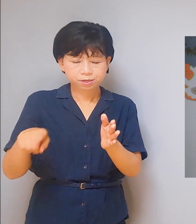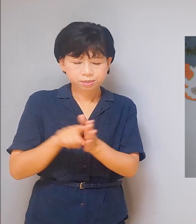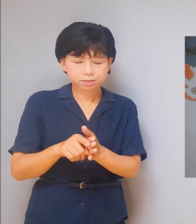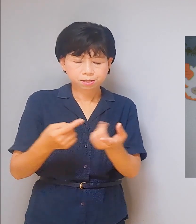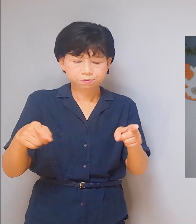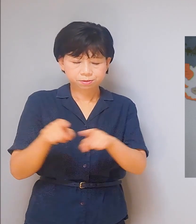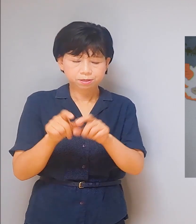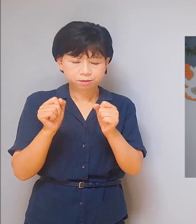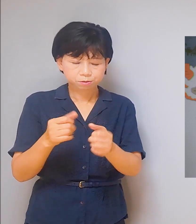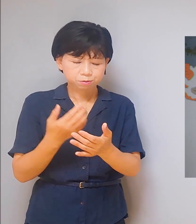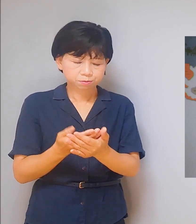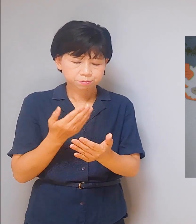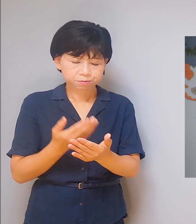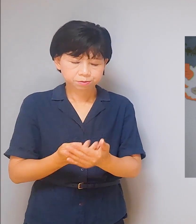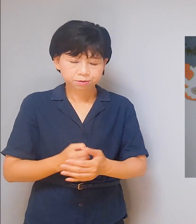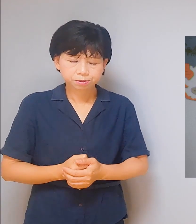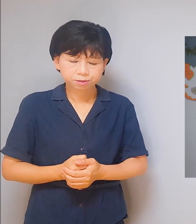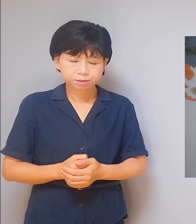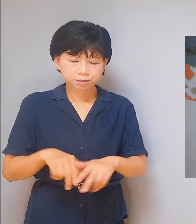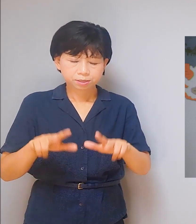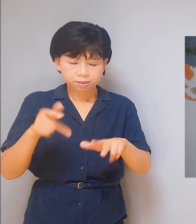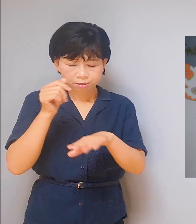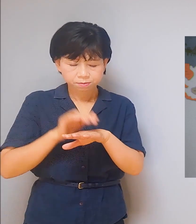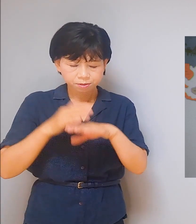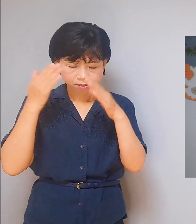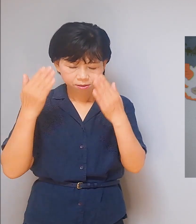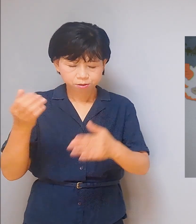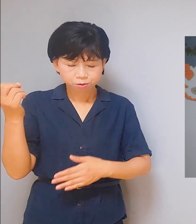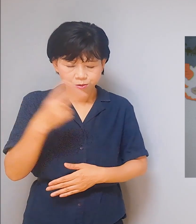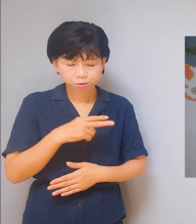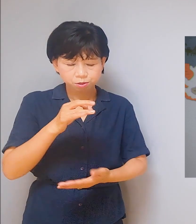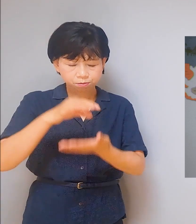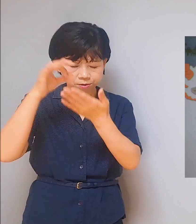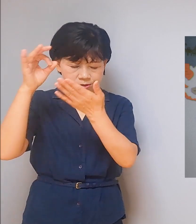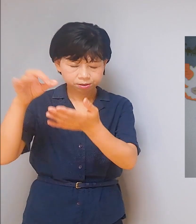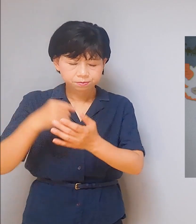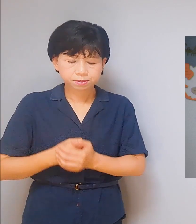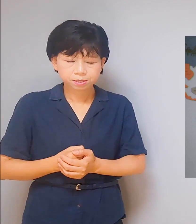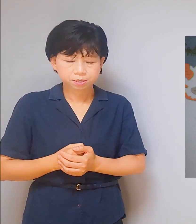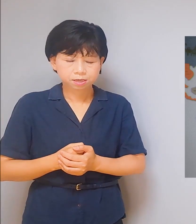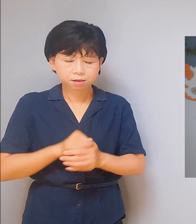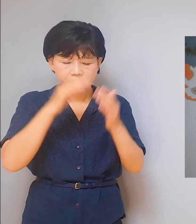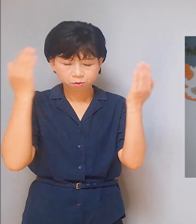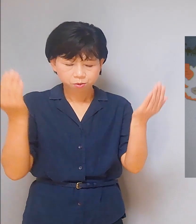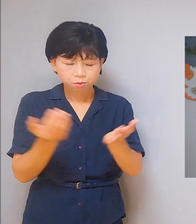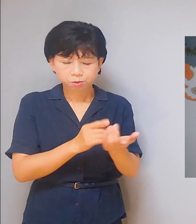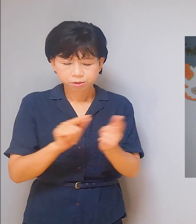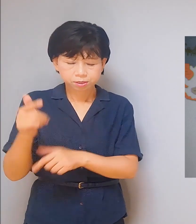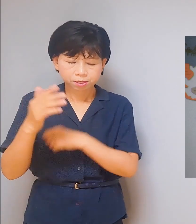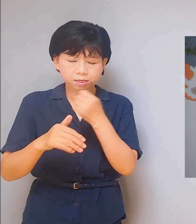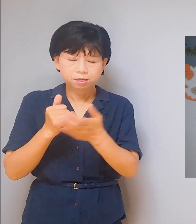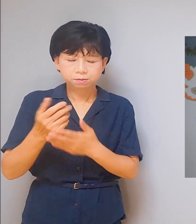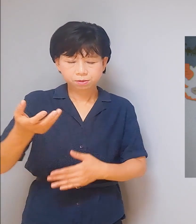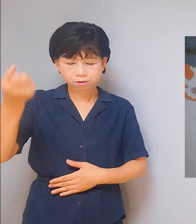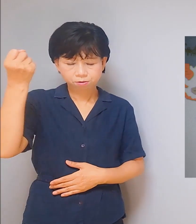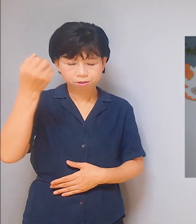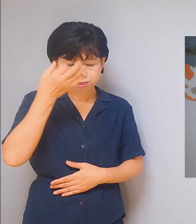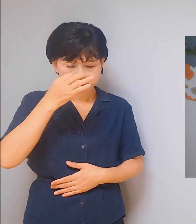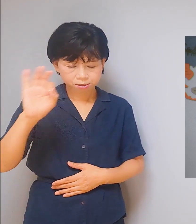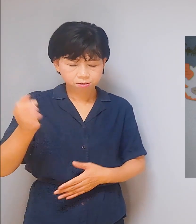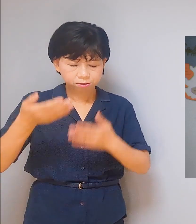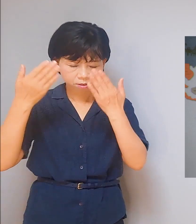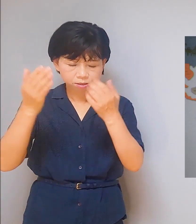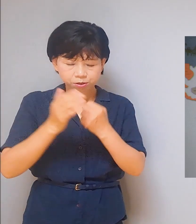있도록 함께하여 주시옵소서. 이 시간에 예배드리며 또 예물로도 올려드립니다. 모든 게 하나님의 것임을